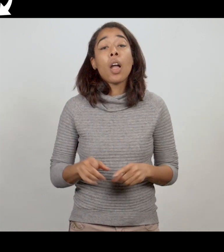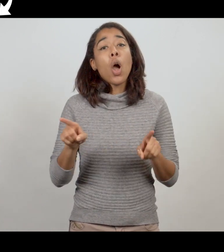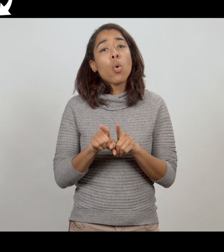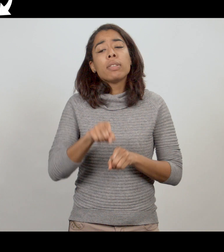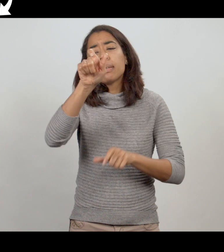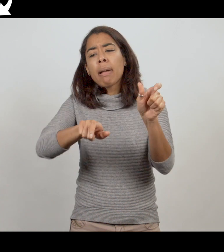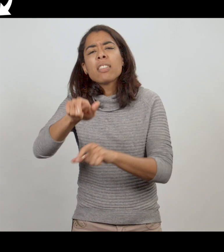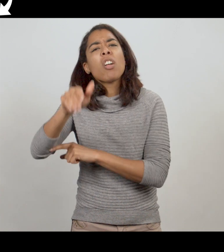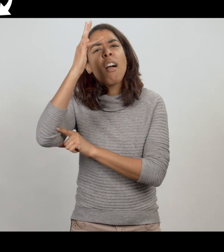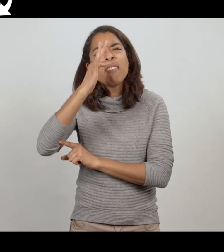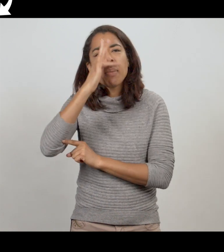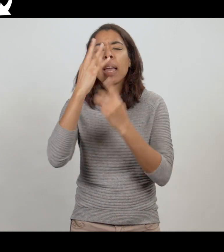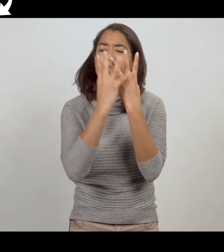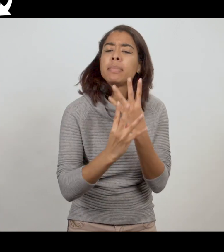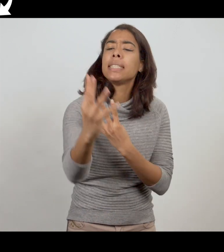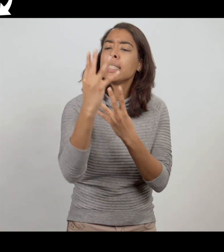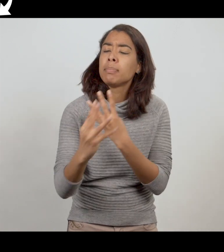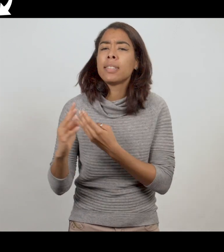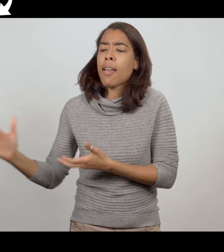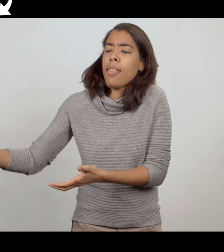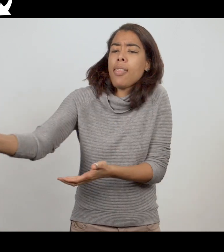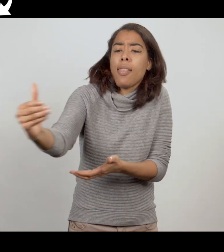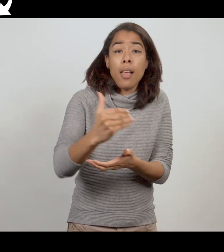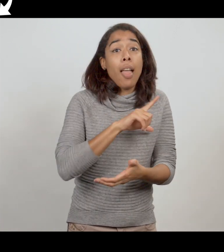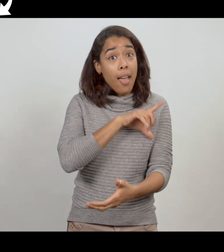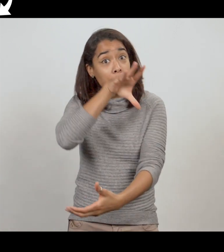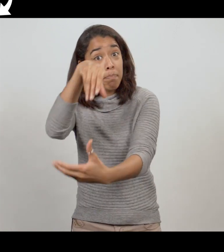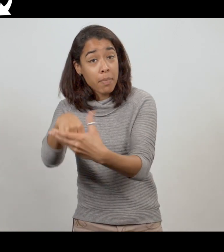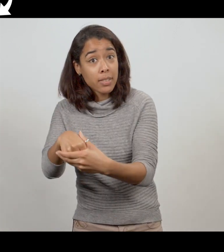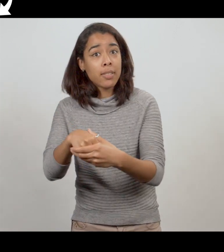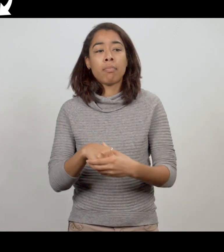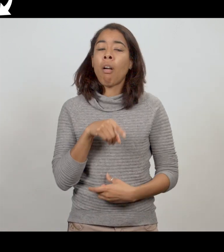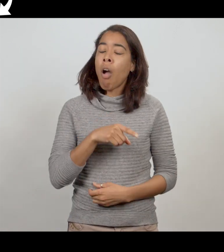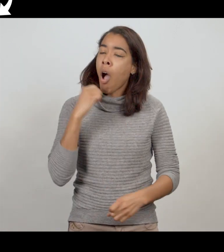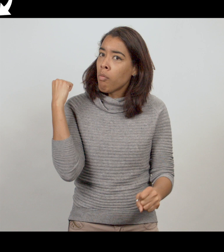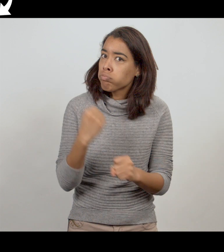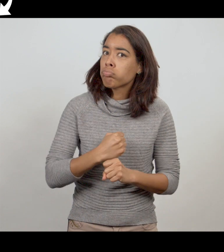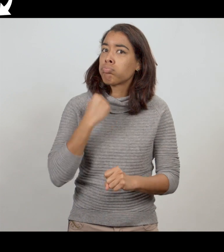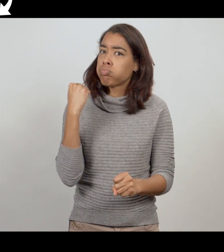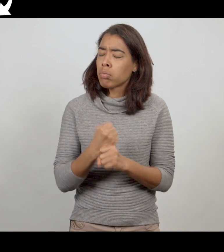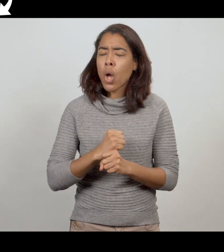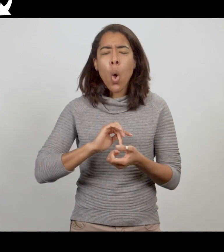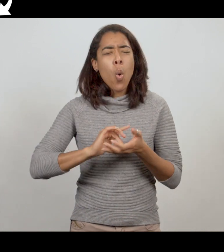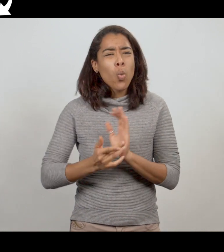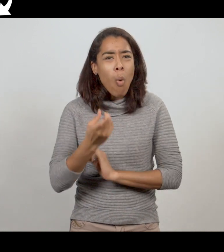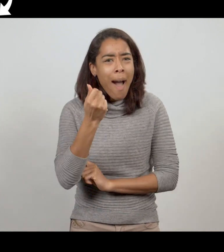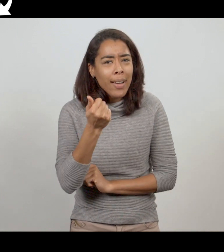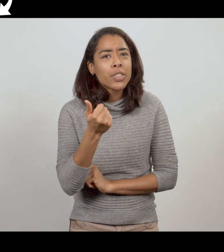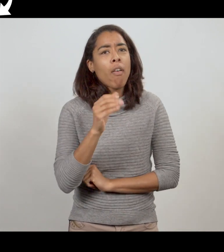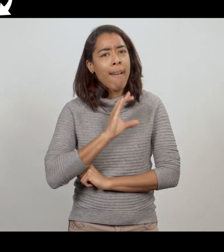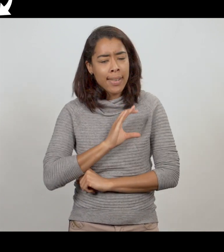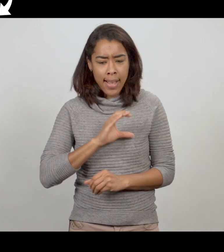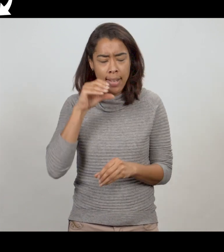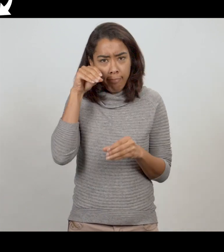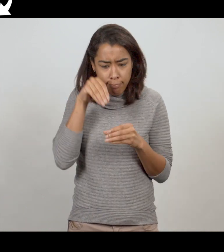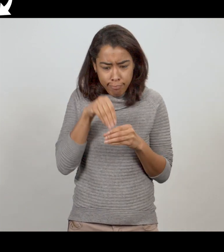Elle aide aussi les fermiers à récolter leurs moissons. Marie travaille beaucoup et met tout son argent